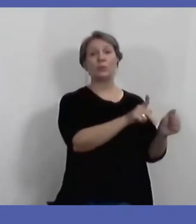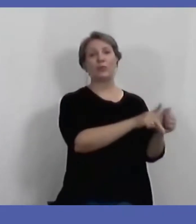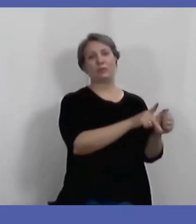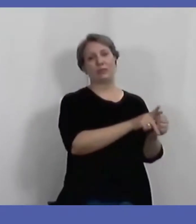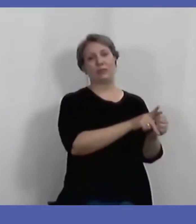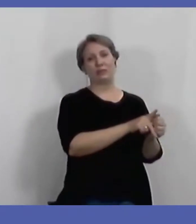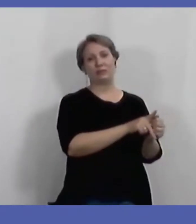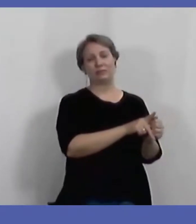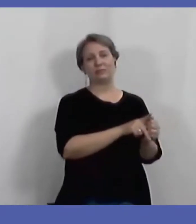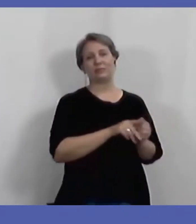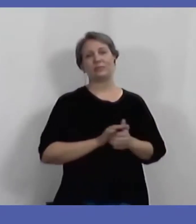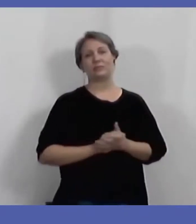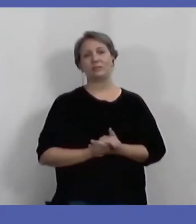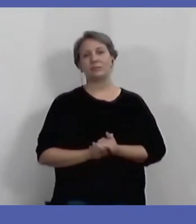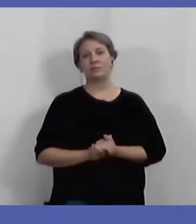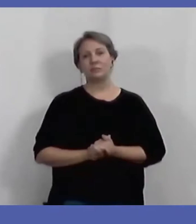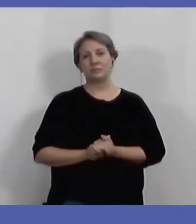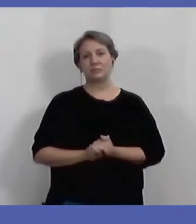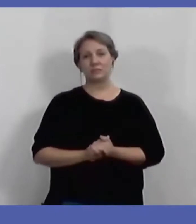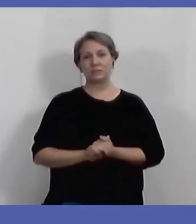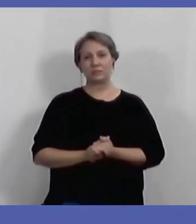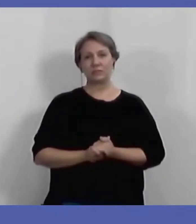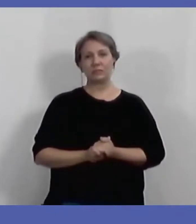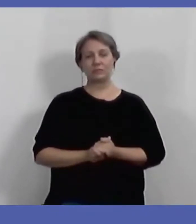Amém? Então, irmãos,